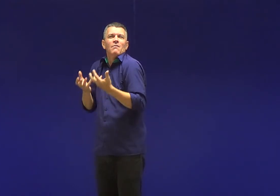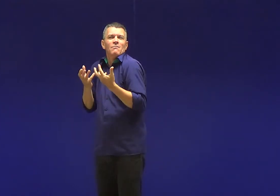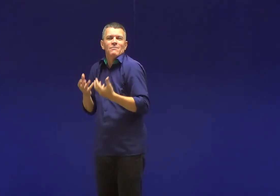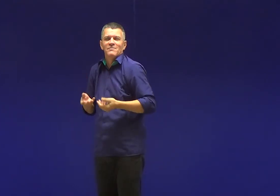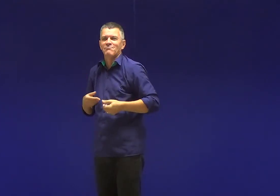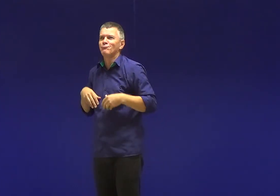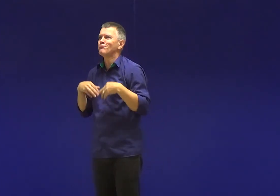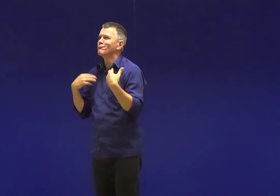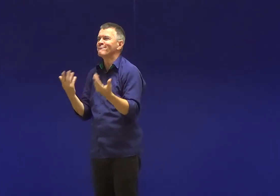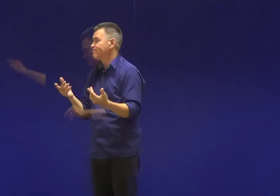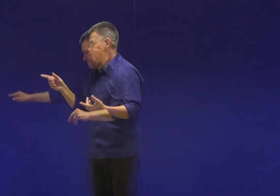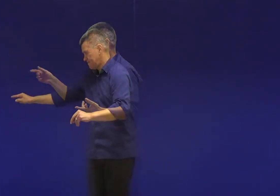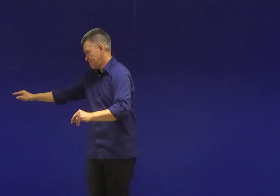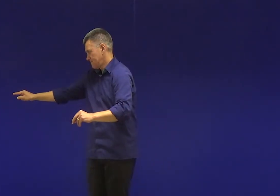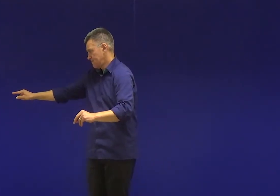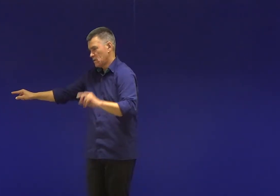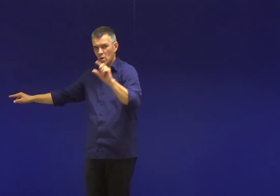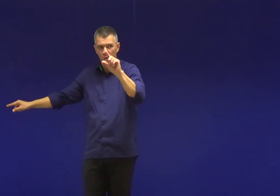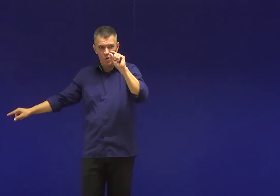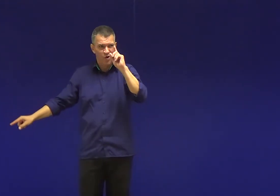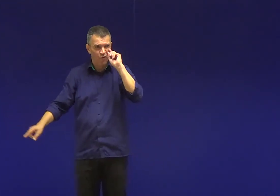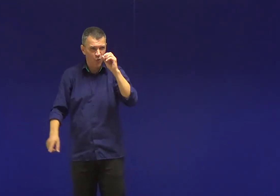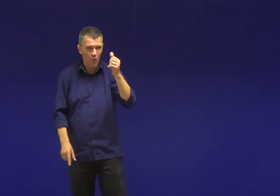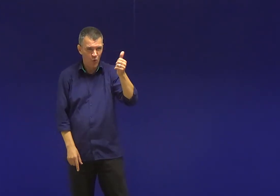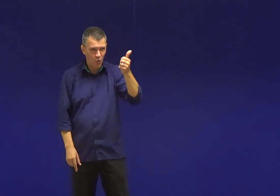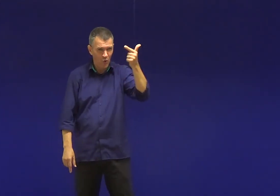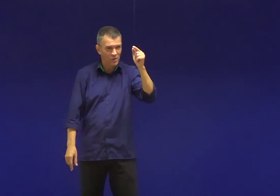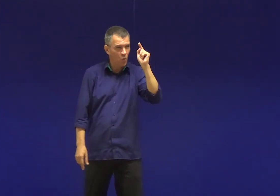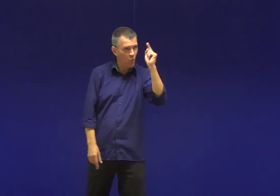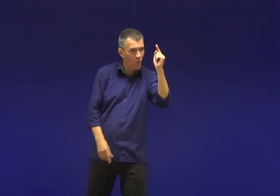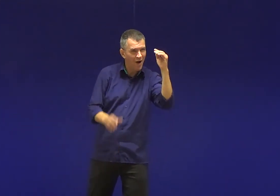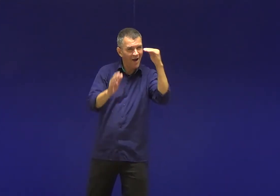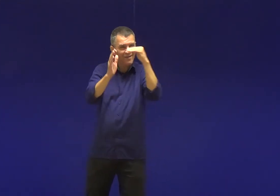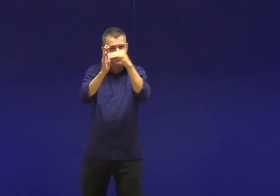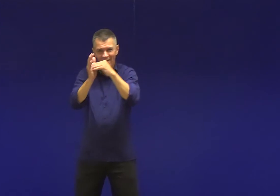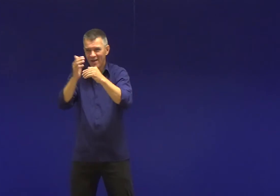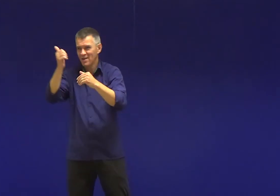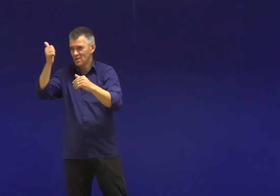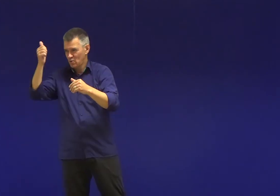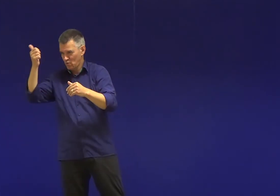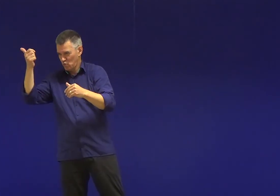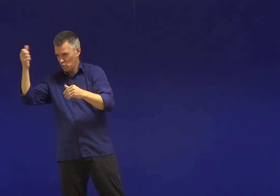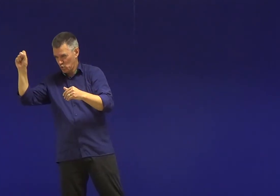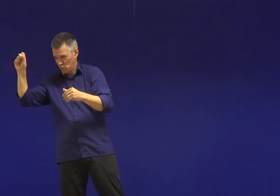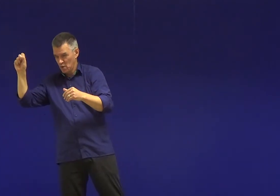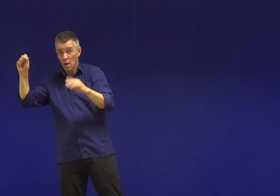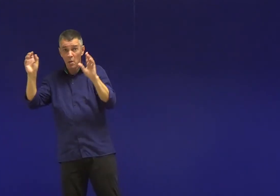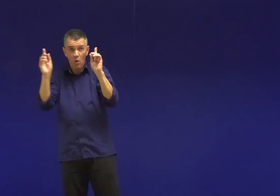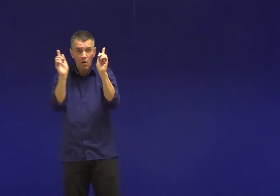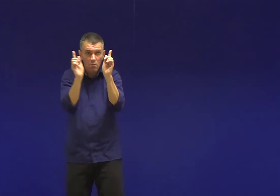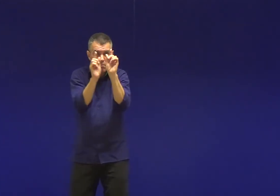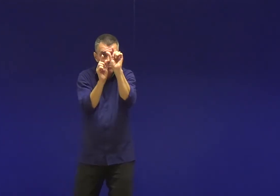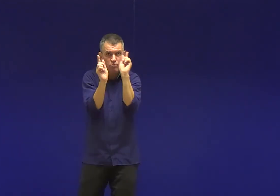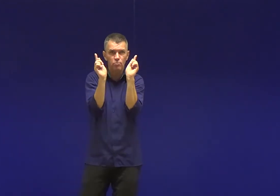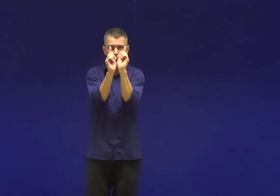Você se sente mais leve quando você. Trouxe um pedacinho ali do texto de Romanos, capítulo 12, versículo